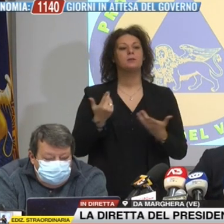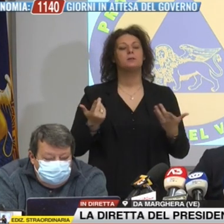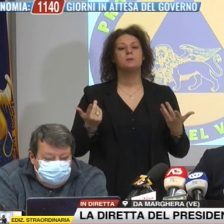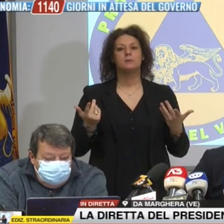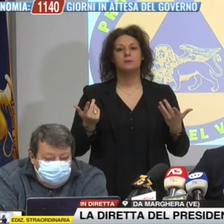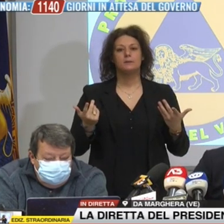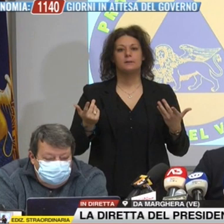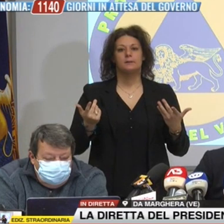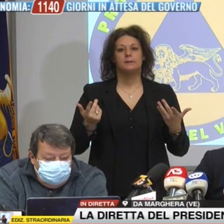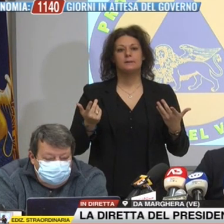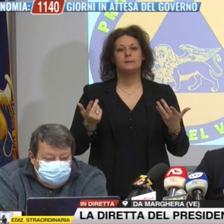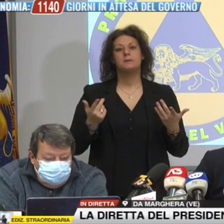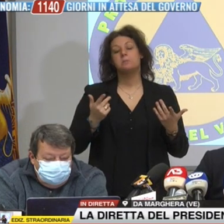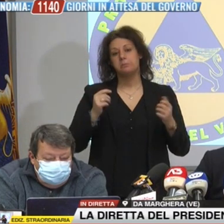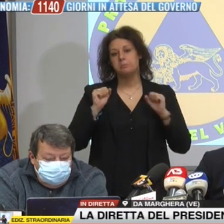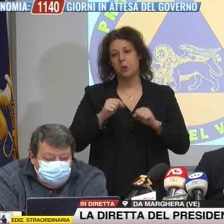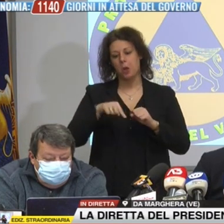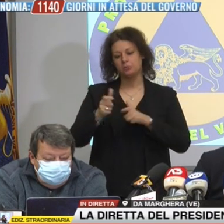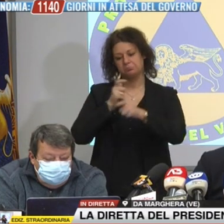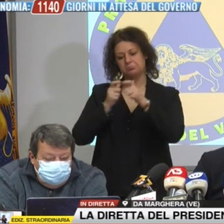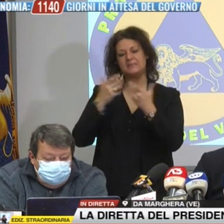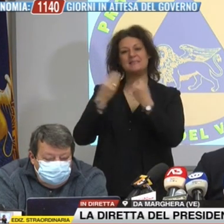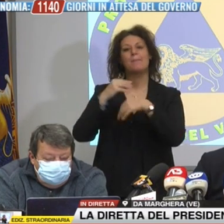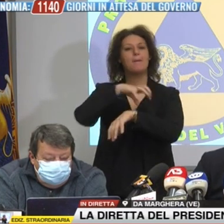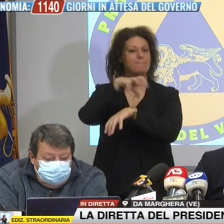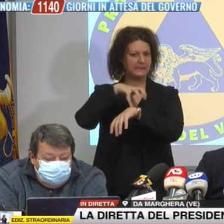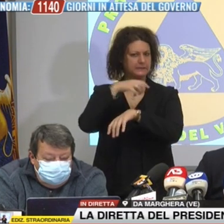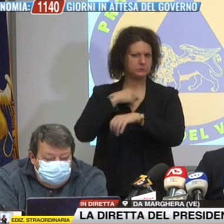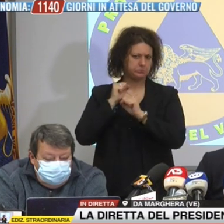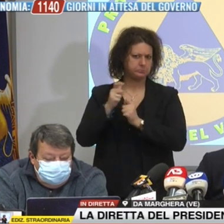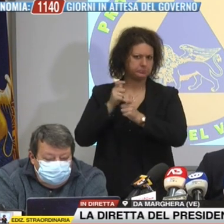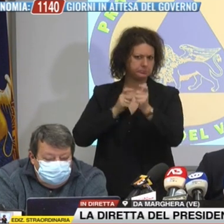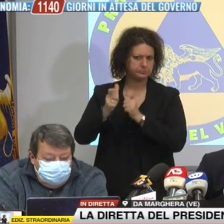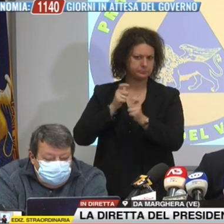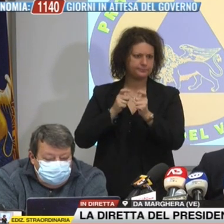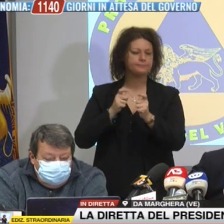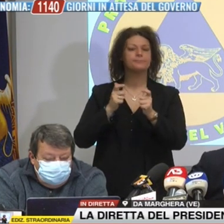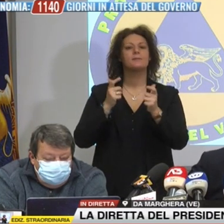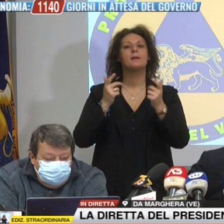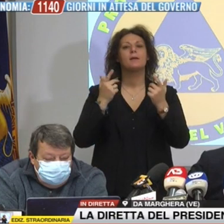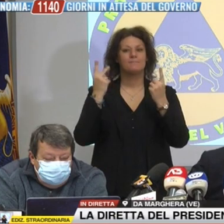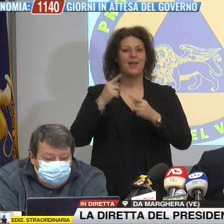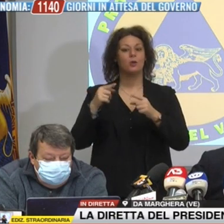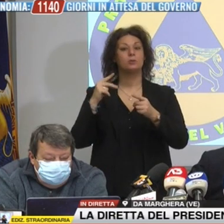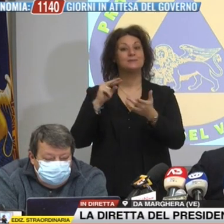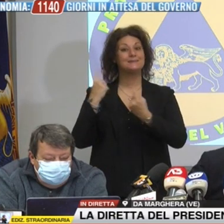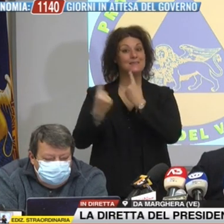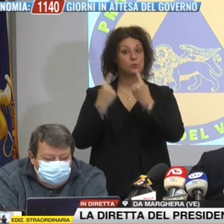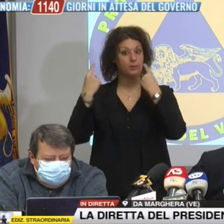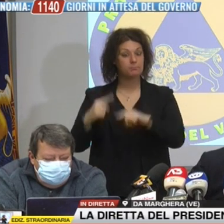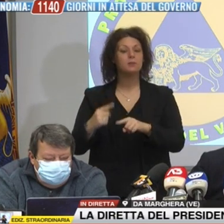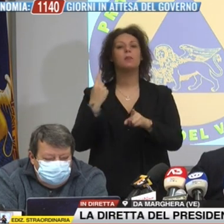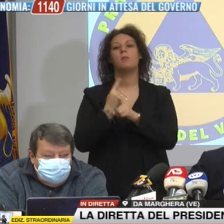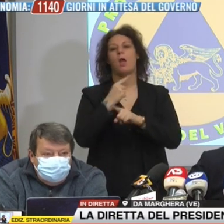cioè, probabilmente ne parlerò anche oggi, perché lo sentirò anche oggi, ma questa è una partita che va risolta a livello